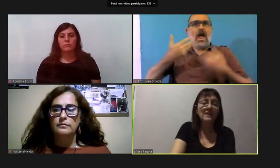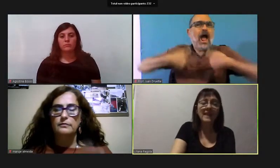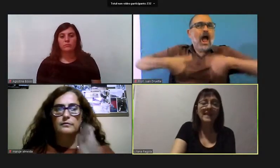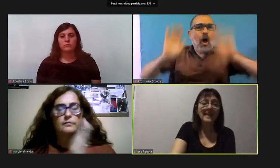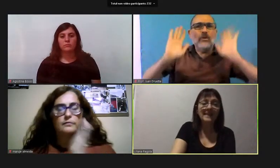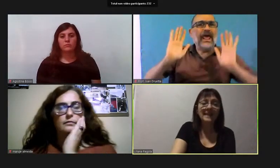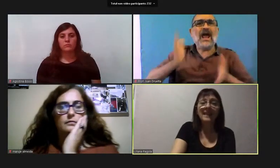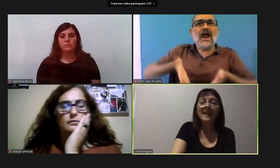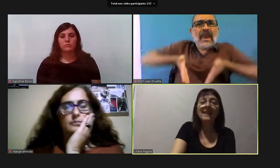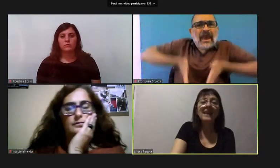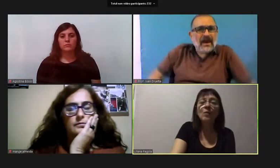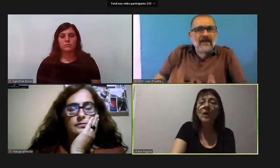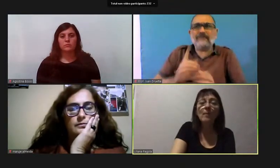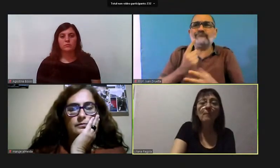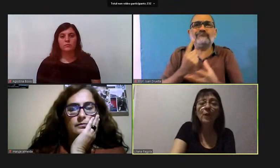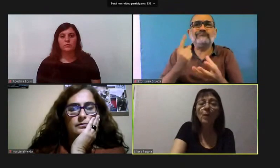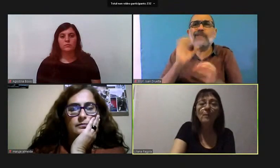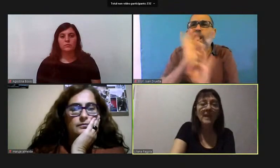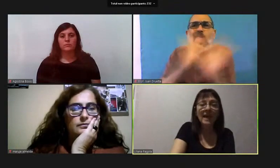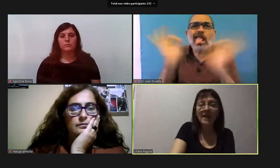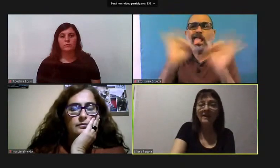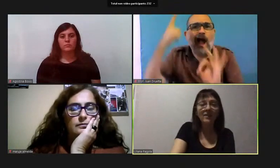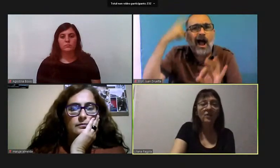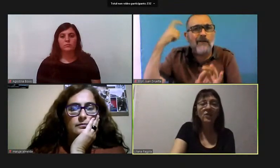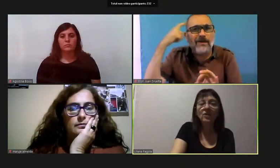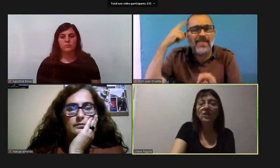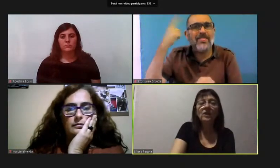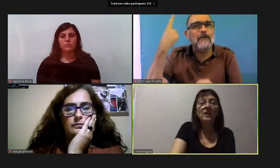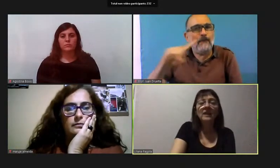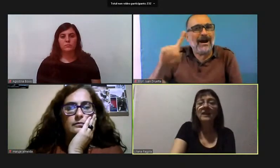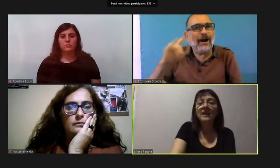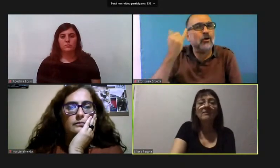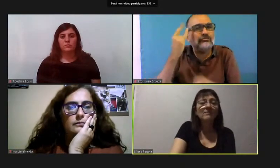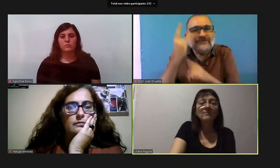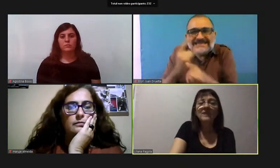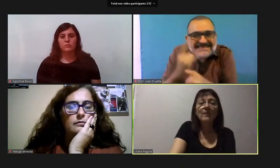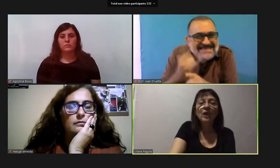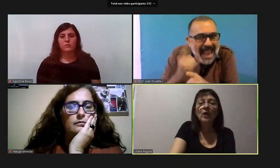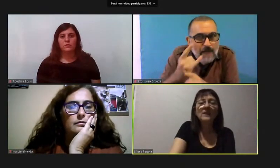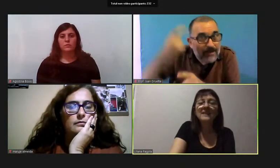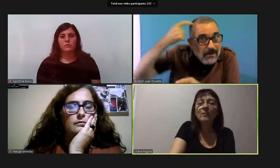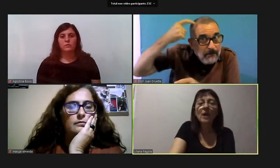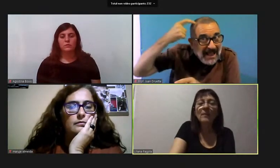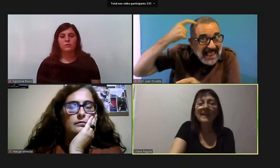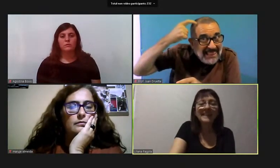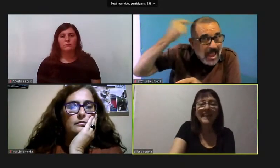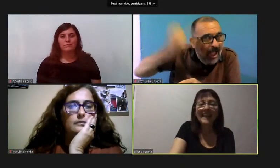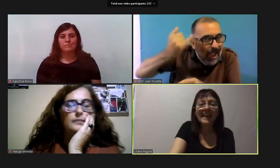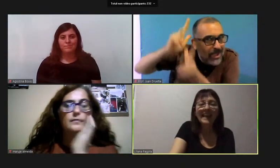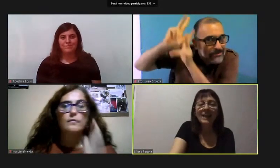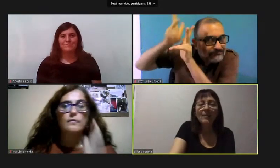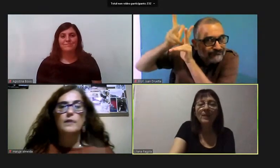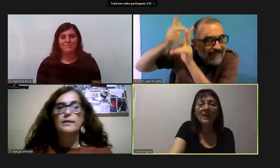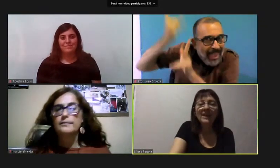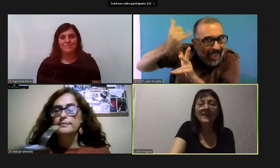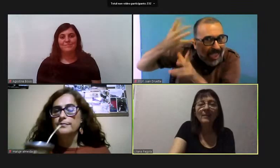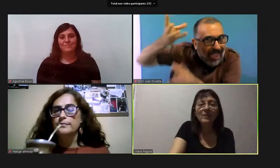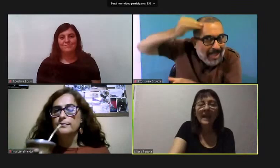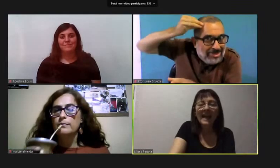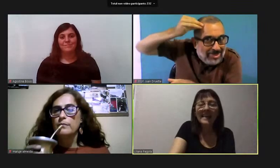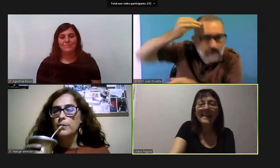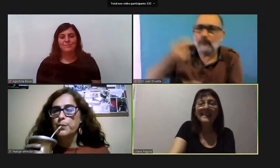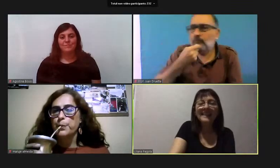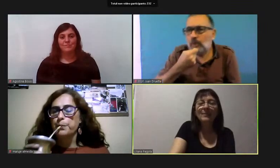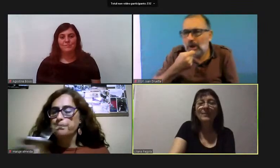lengua de señas, es la lengua propia, ¿no? Digamos que no necesitamos aprenderla, porque,